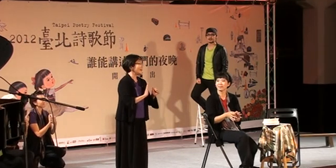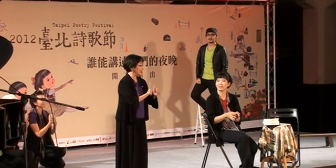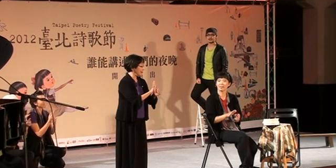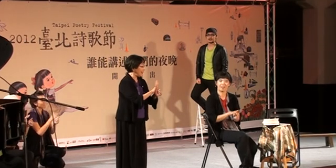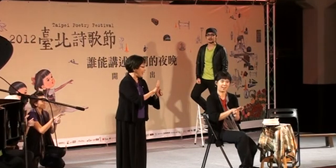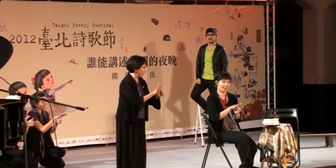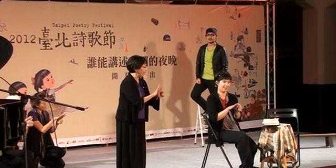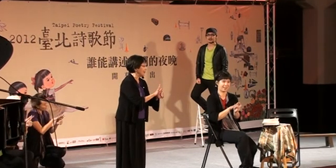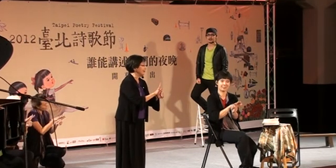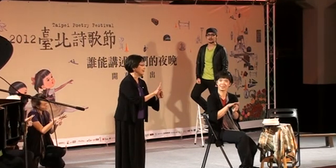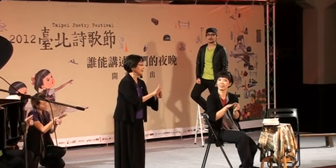爱